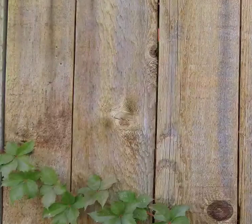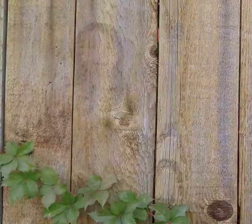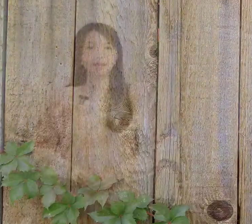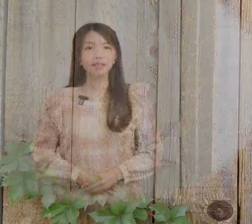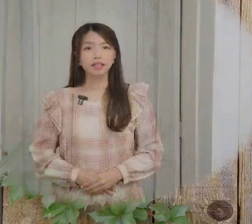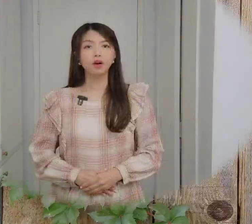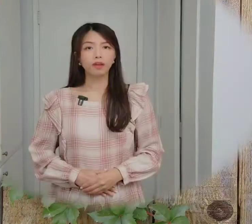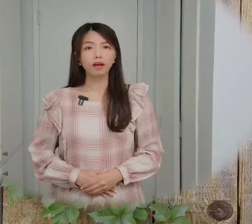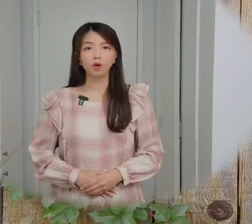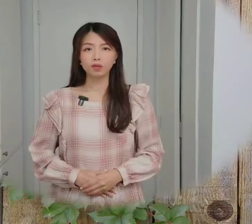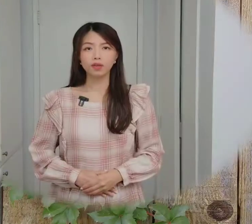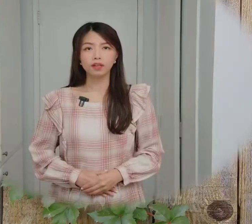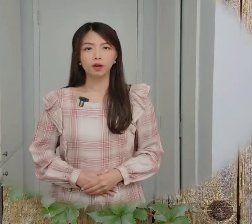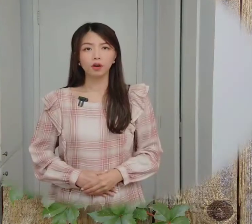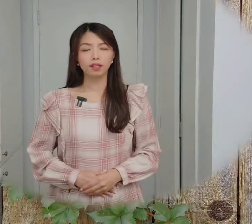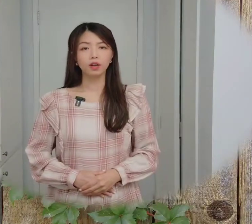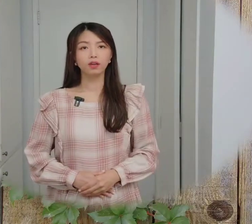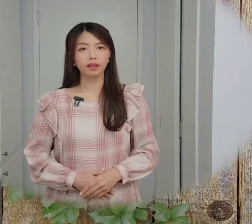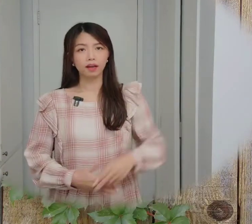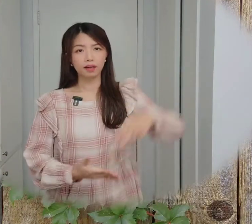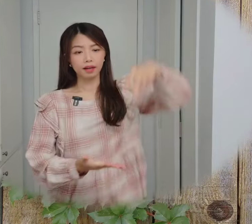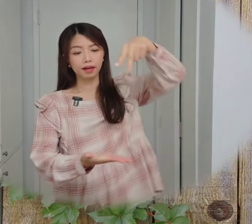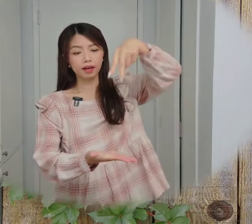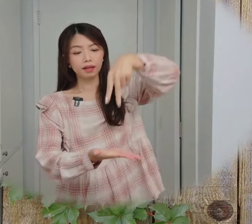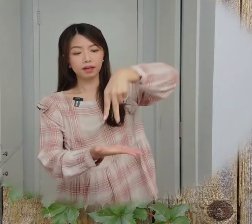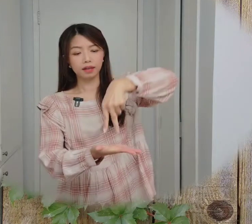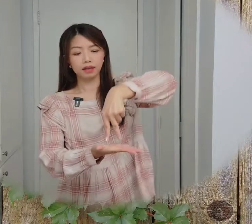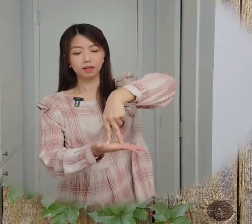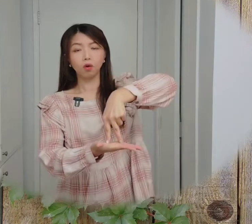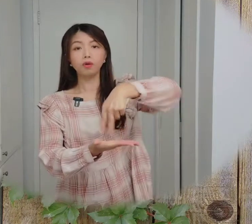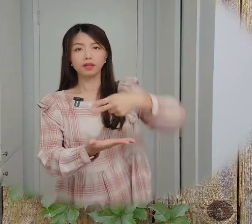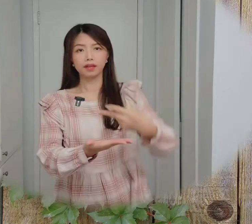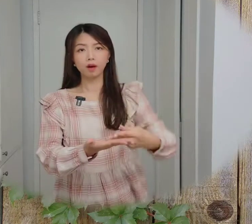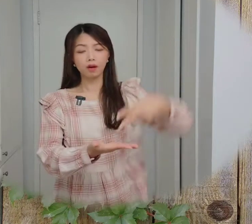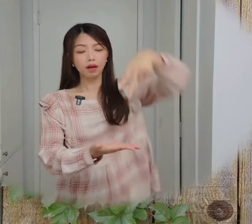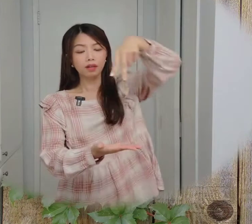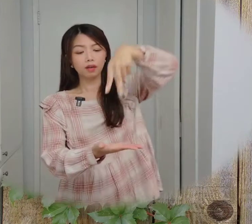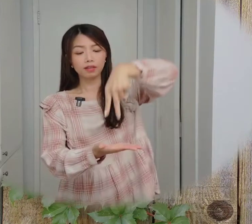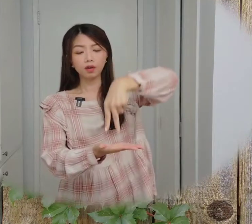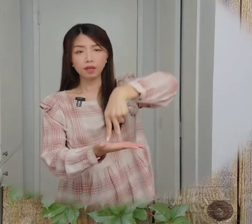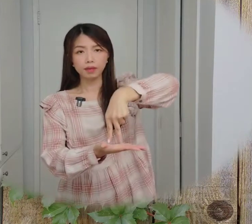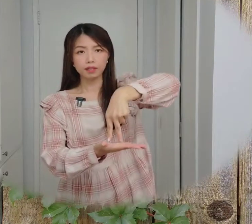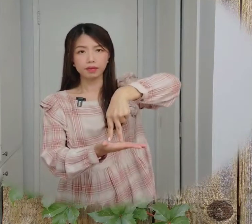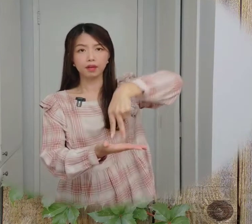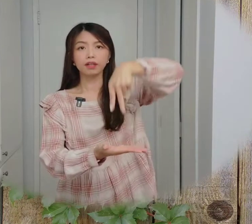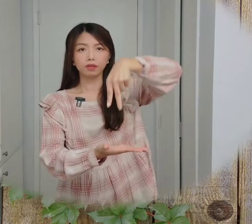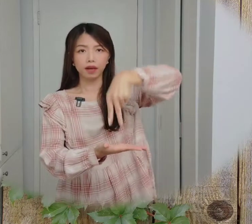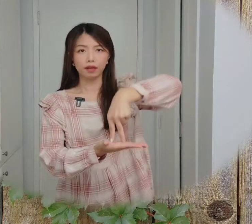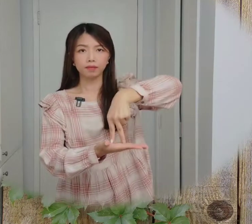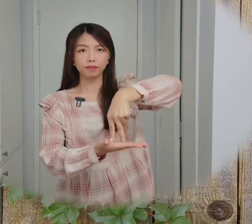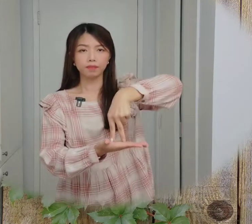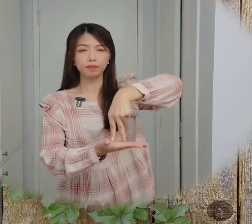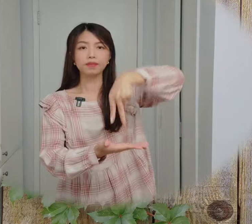다시 일어나 걸을 수 있는 것, 일어나다, 아까 넘어지다 해서 그냥 이렇게 서 있기만 하시면 돼요.